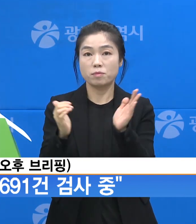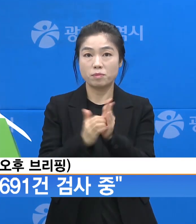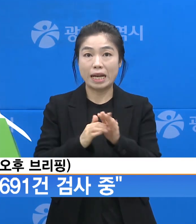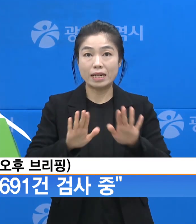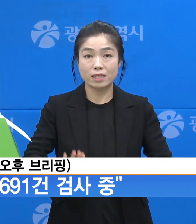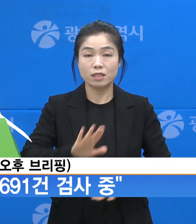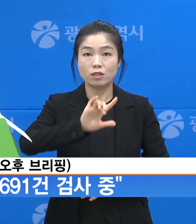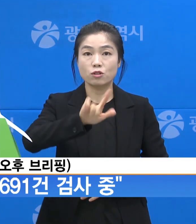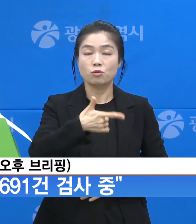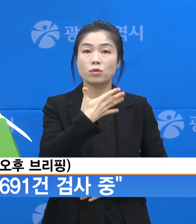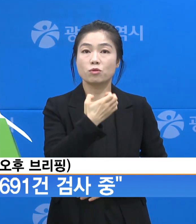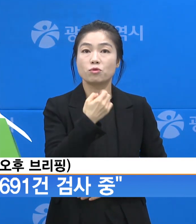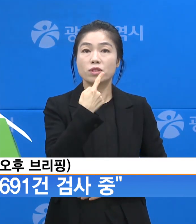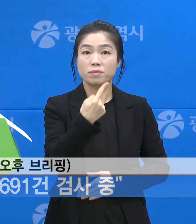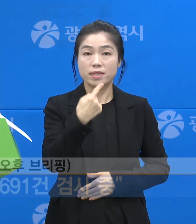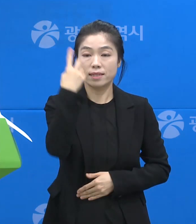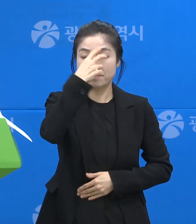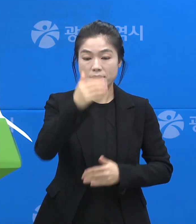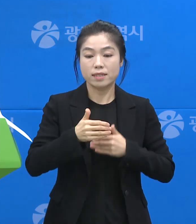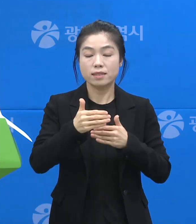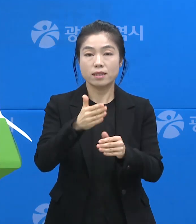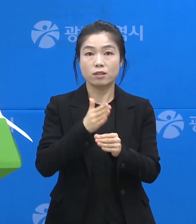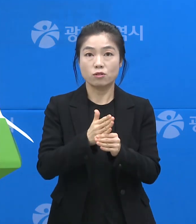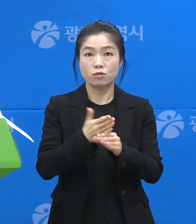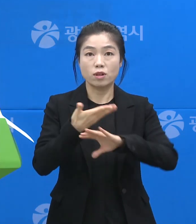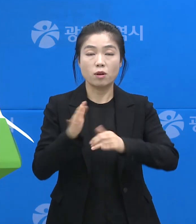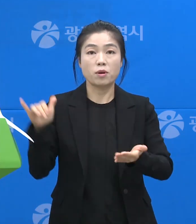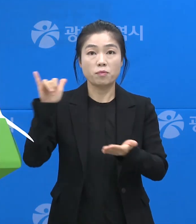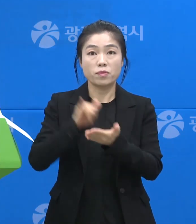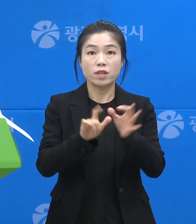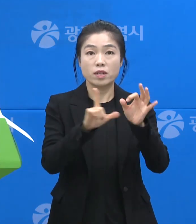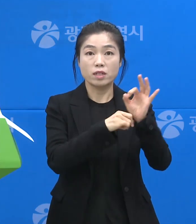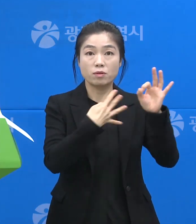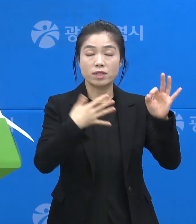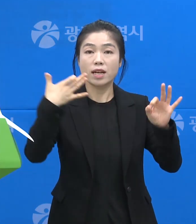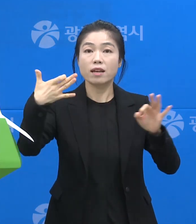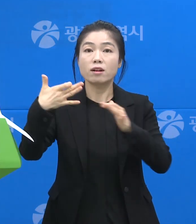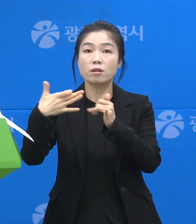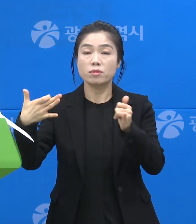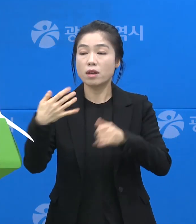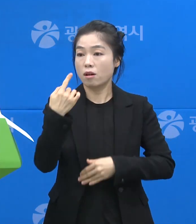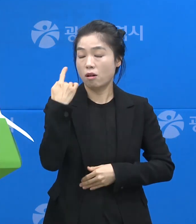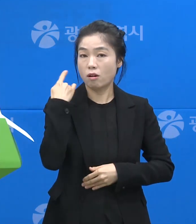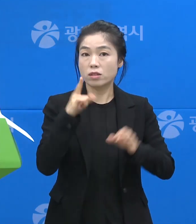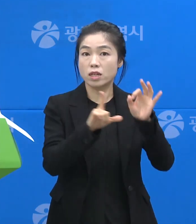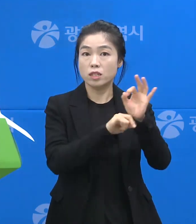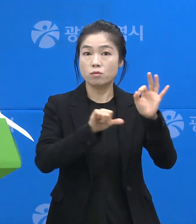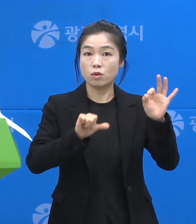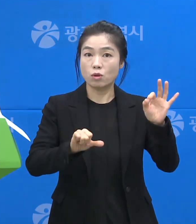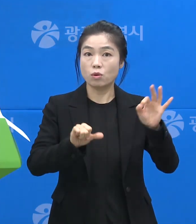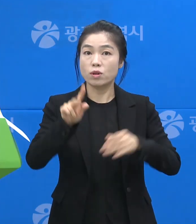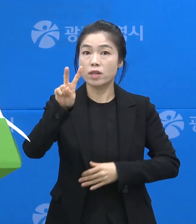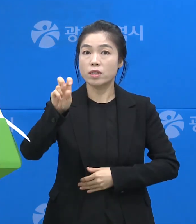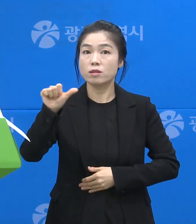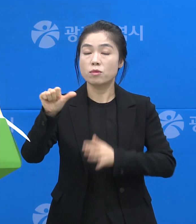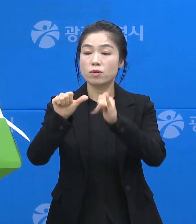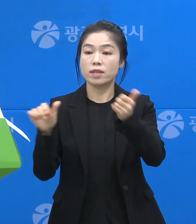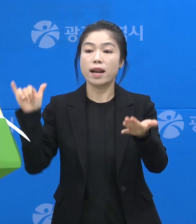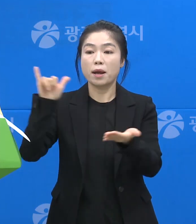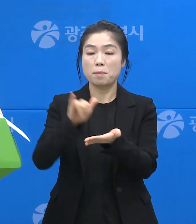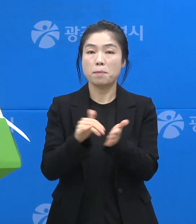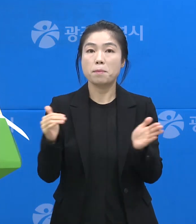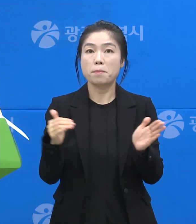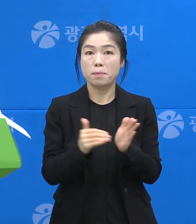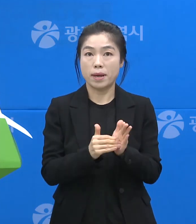현재 691건 진행 중입니다. 해외 입국자는 10월 4일 19명, 어제 10월 5일 25명